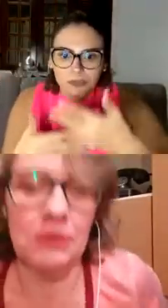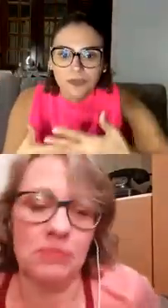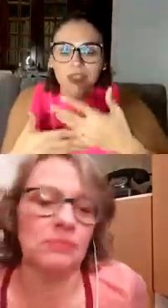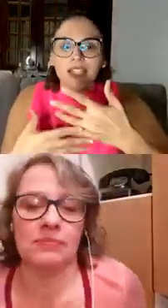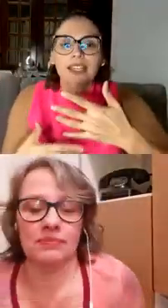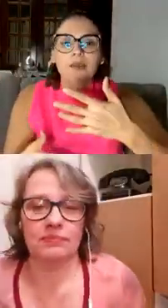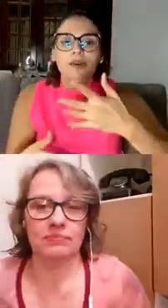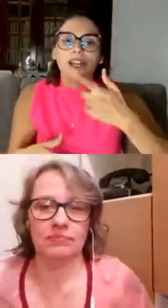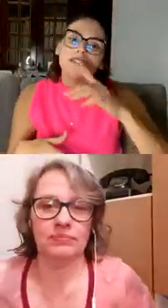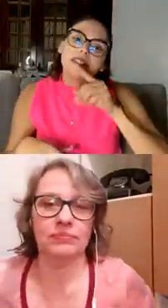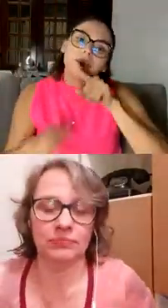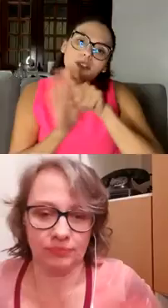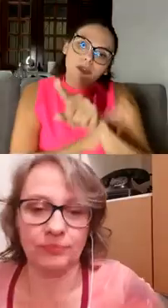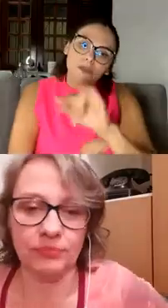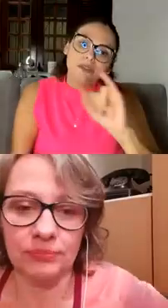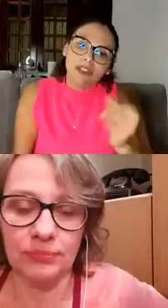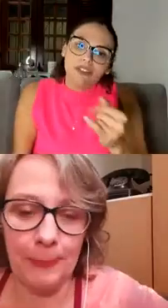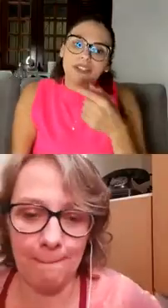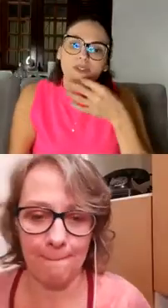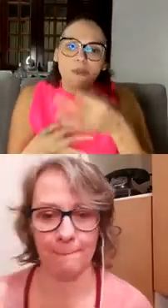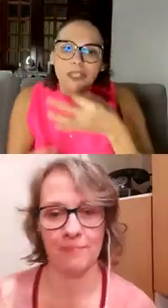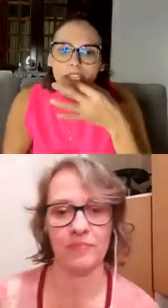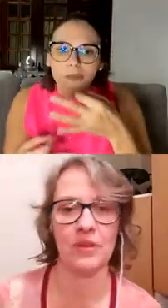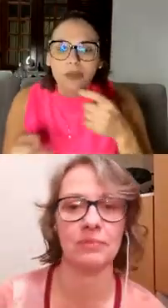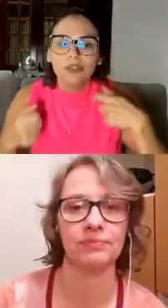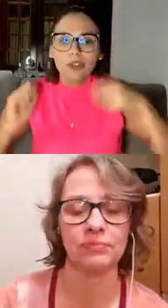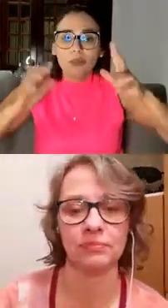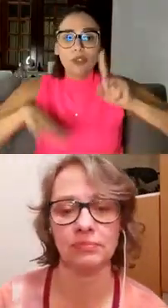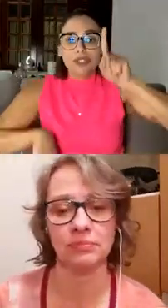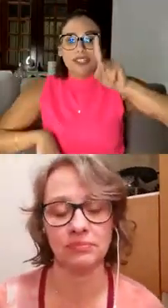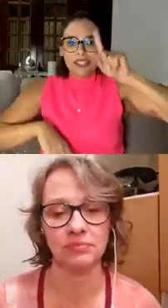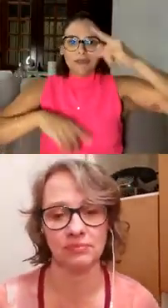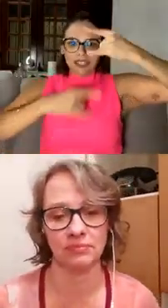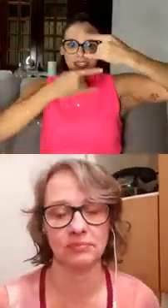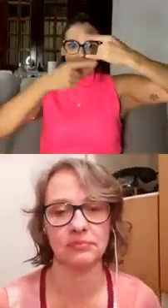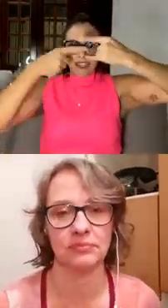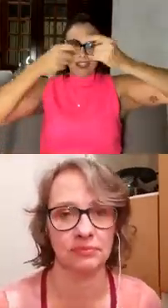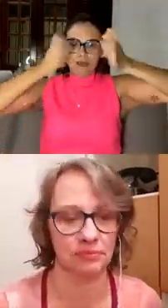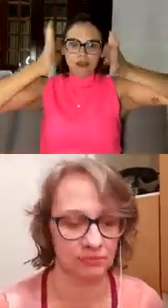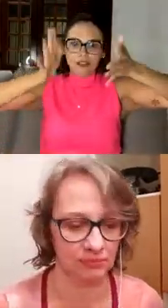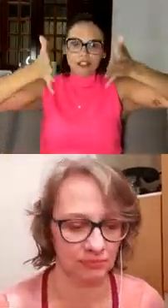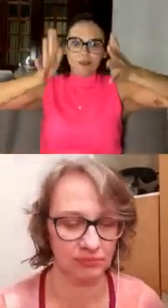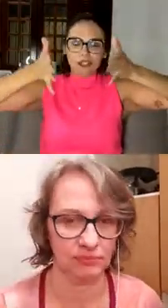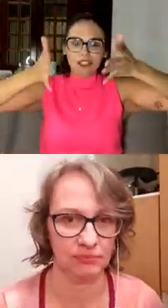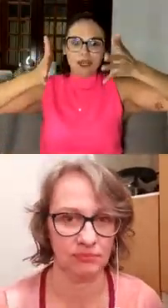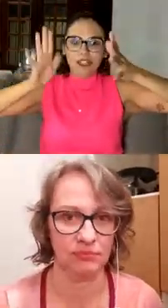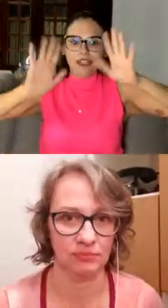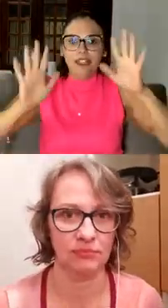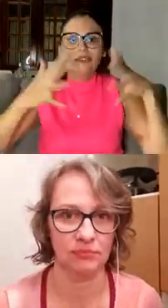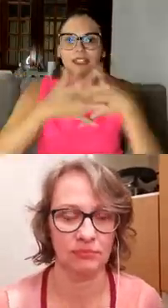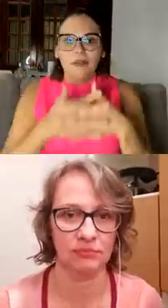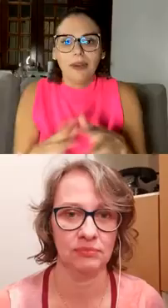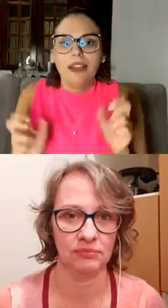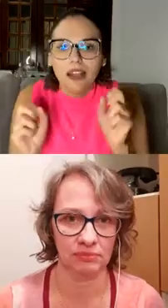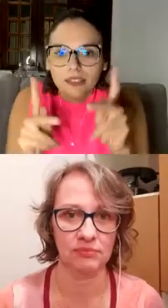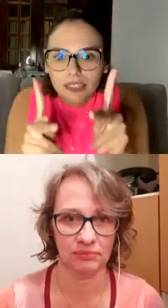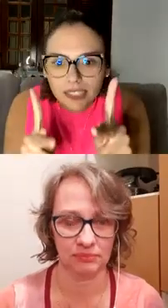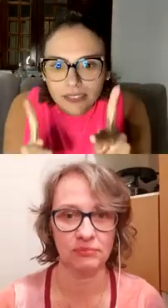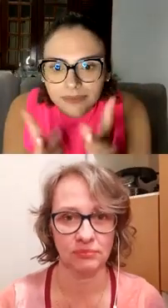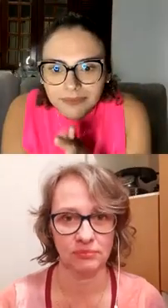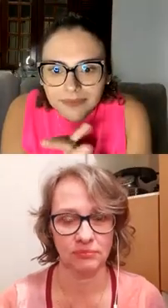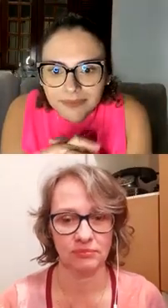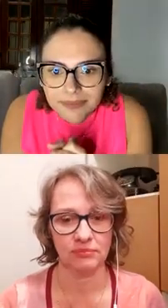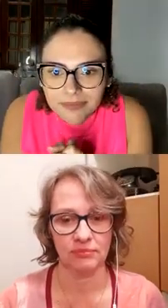rolando, porque às vezes a pessoa pode aproveitar e fazer um comentário, uma pergunta, e como eu tô em cima, né, a gente pode interpretar aqui e não vai atrapalhar,